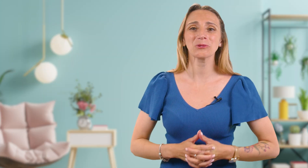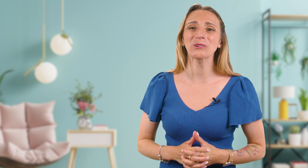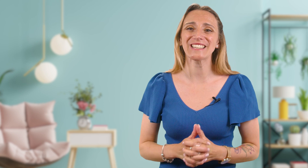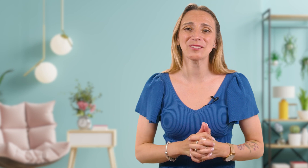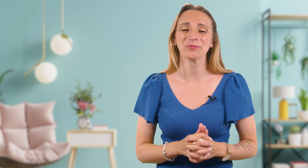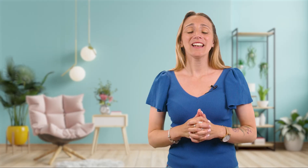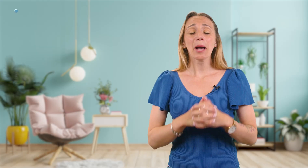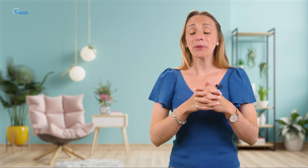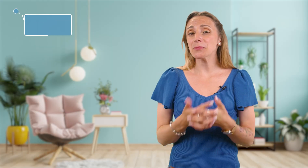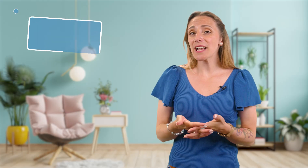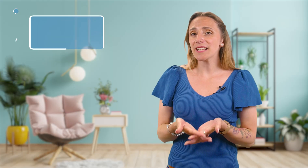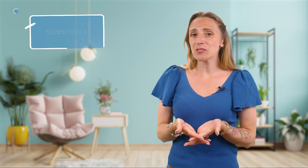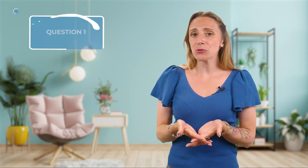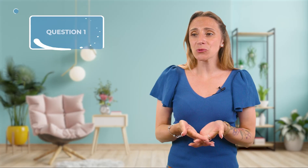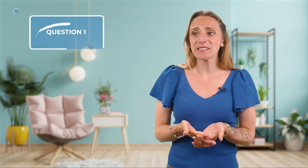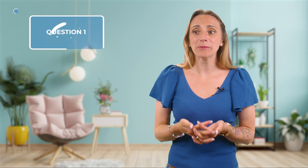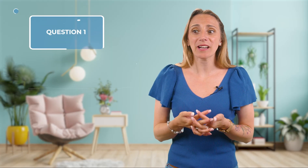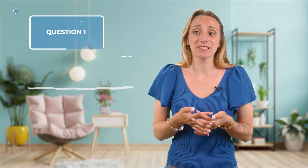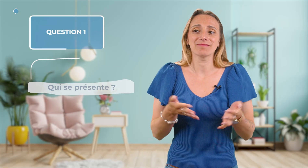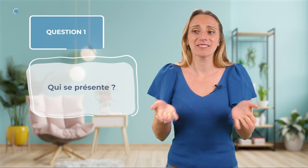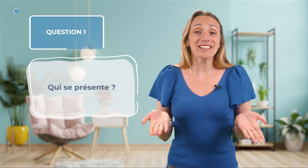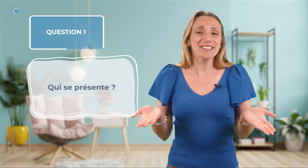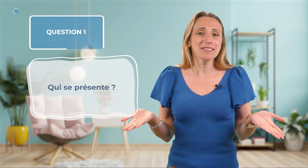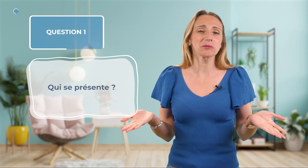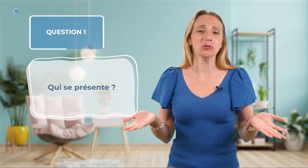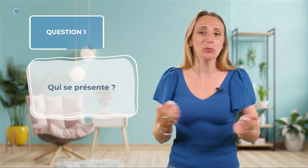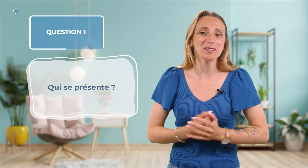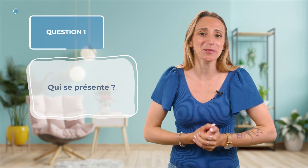aux questions. La première question, c'est qui se présente?